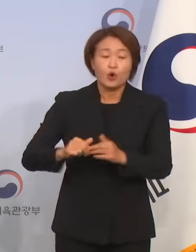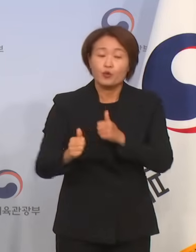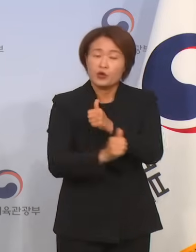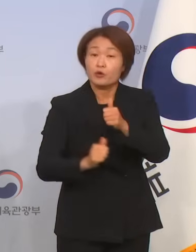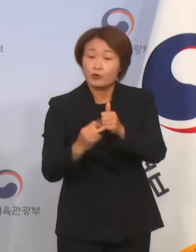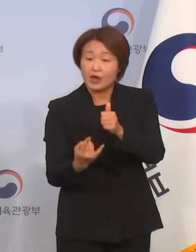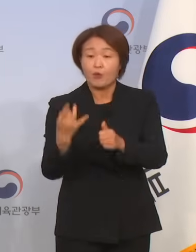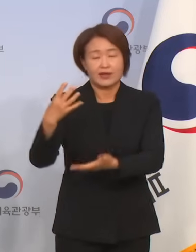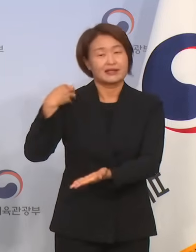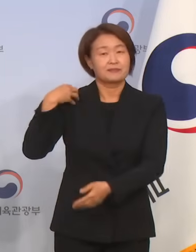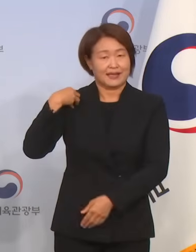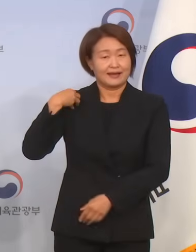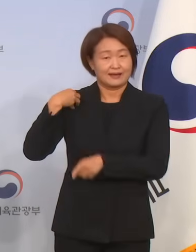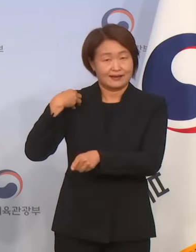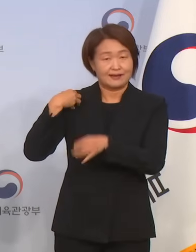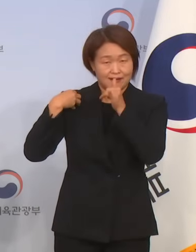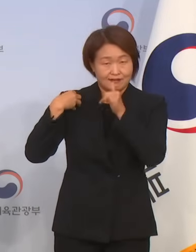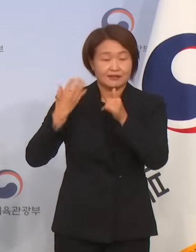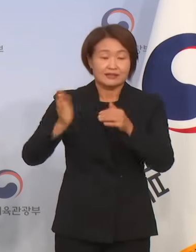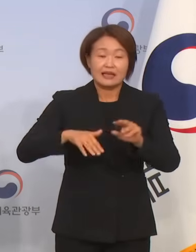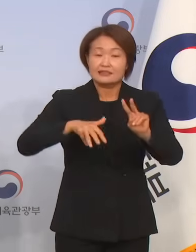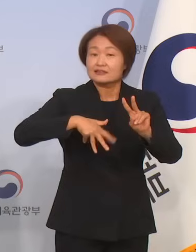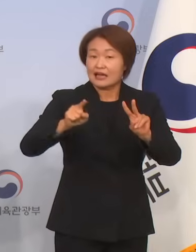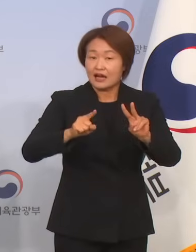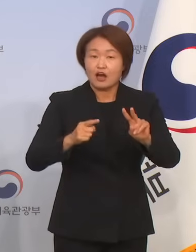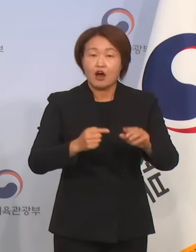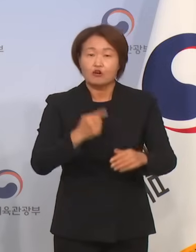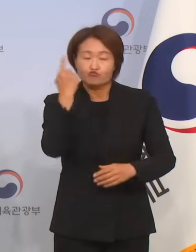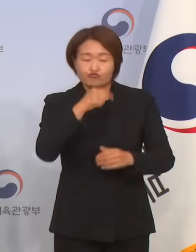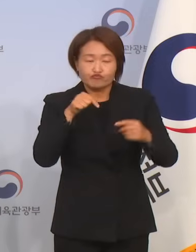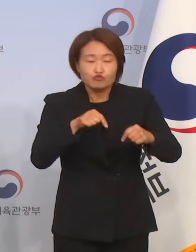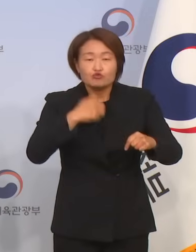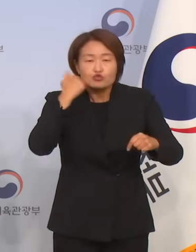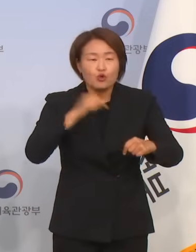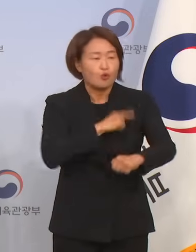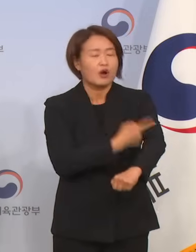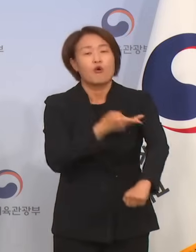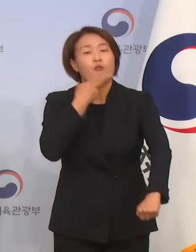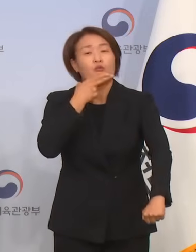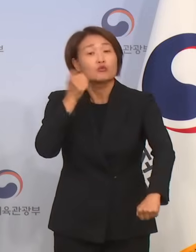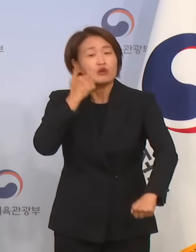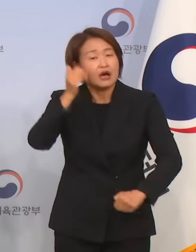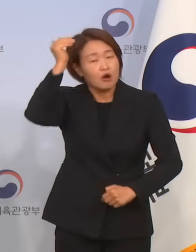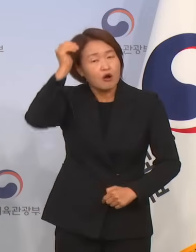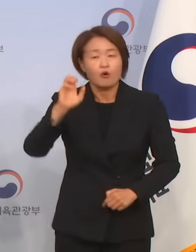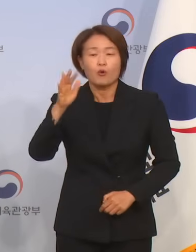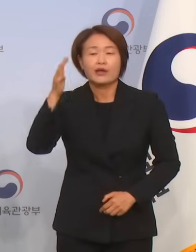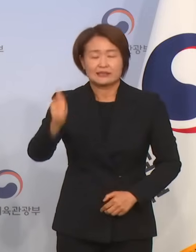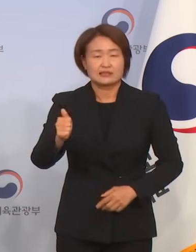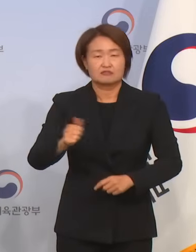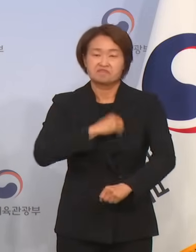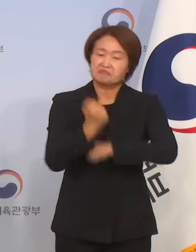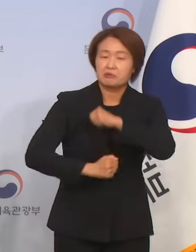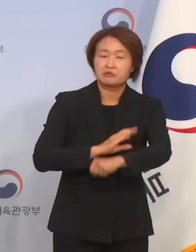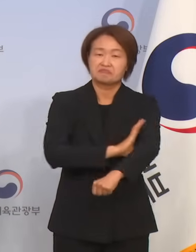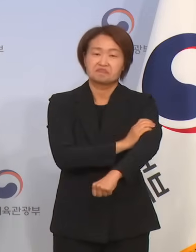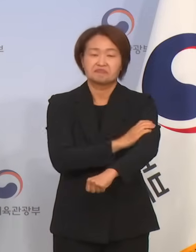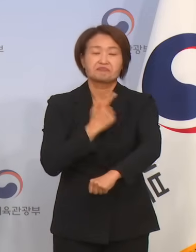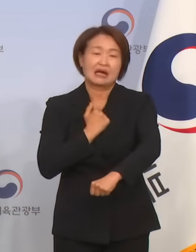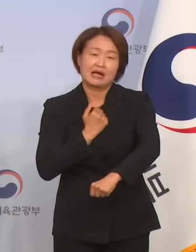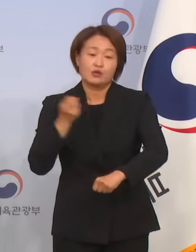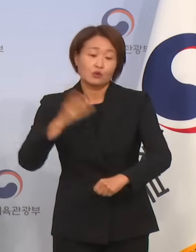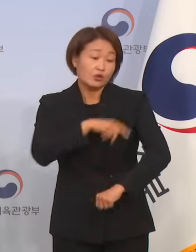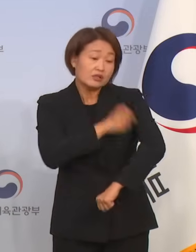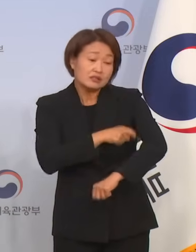전력강화위원회에서 해야 하는 2차 최종 면접을 권한 없는 회장이 직접 진행하였습니다. 또한 이사회 선임